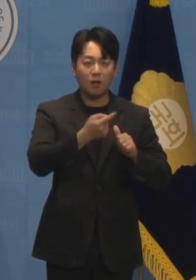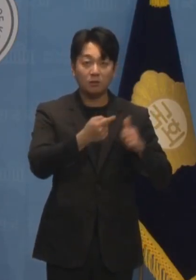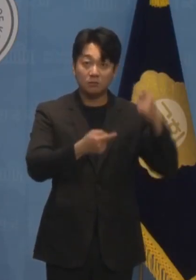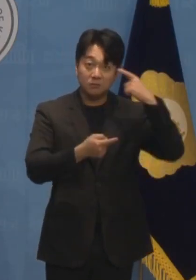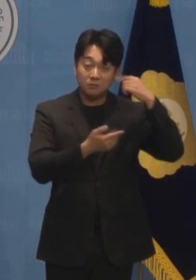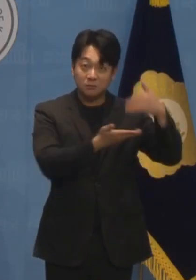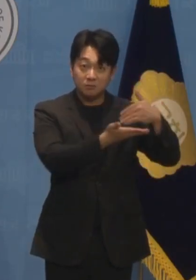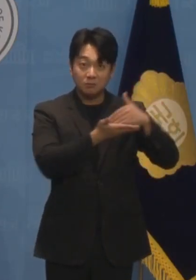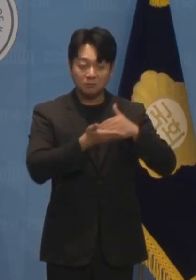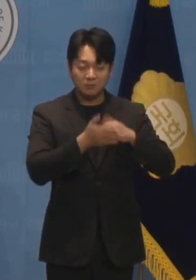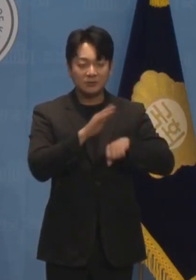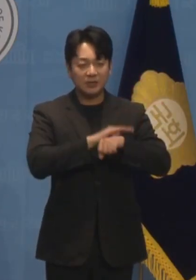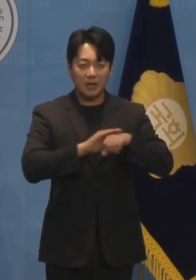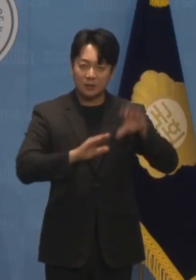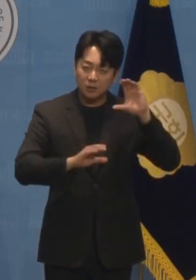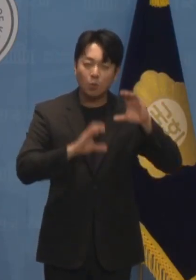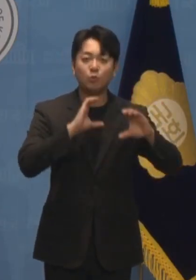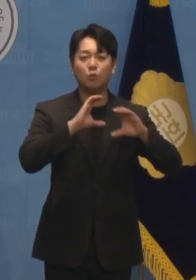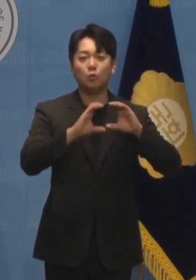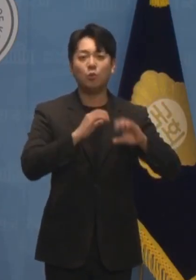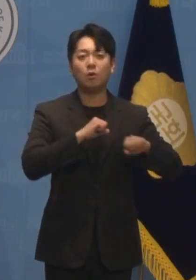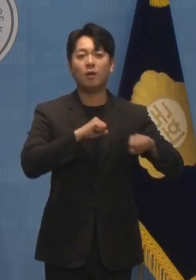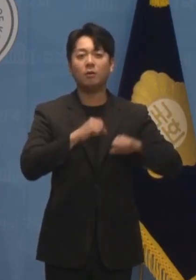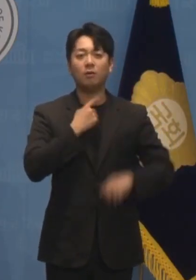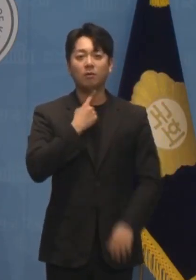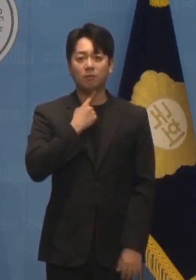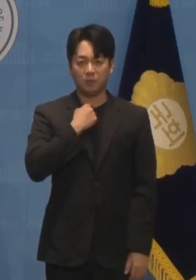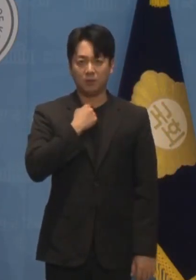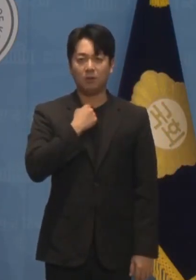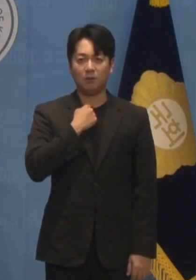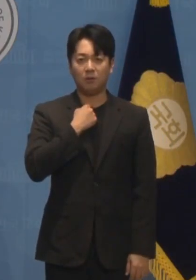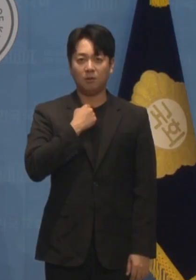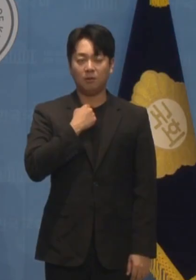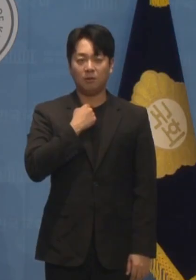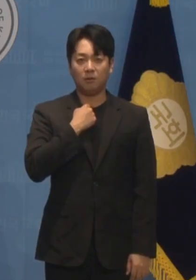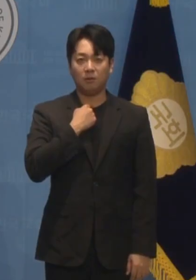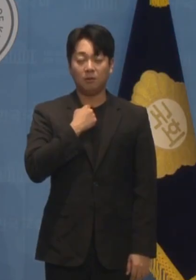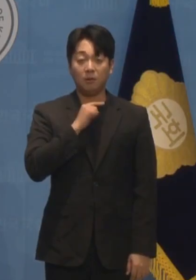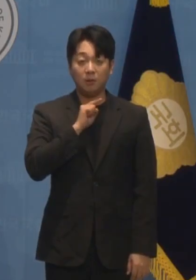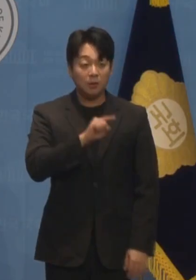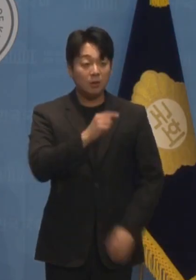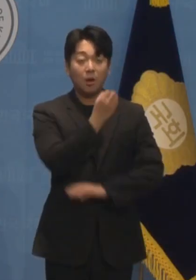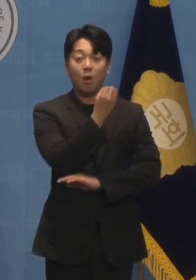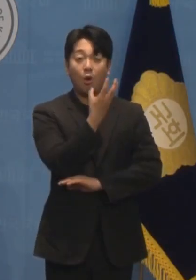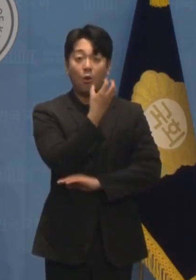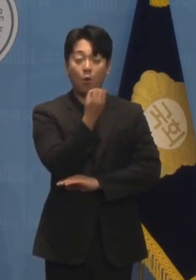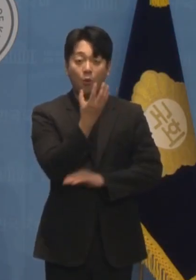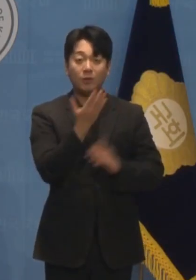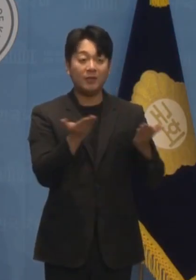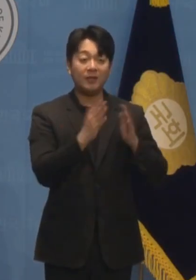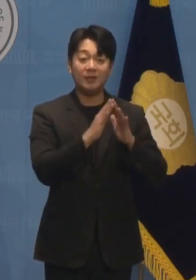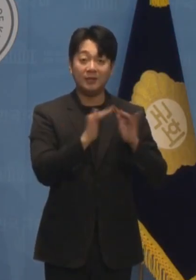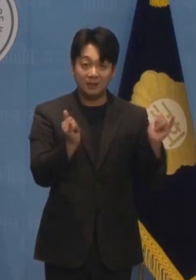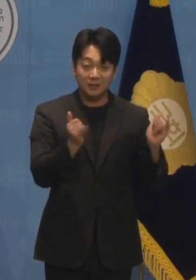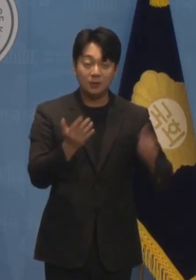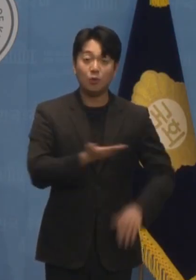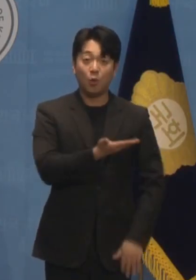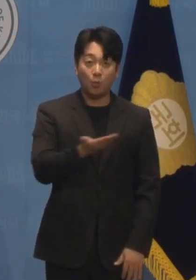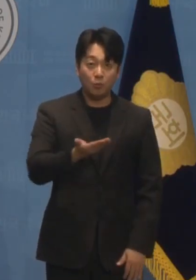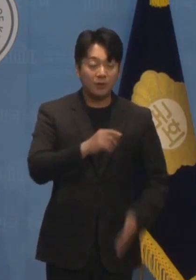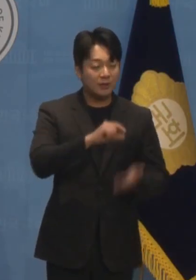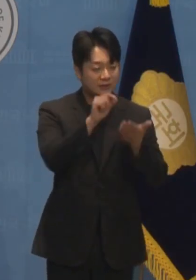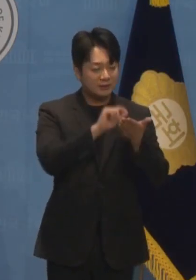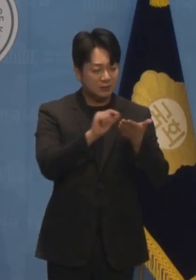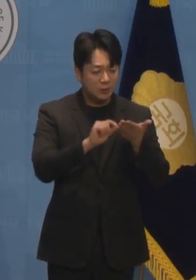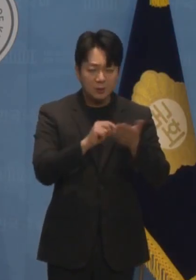자임했습니다. 관련해서 저희들이 우리 언론인들이 취재하고 이 취재한 것을